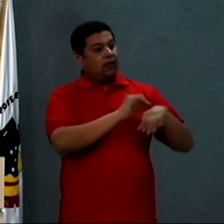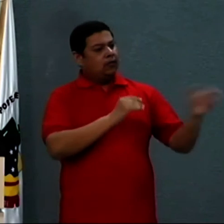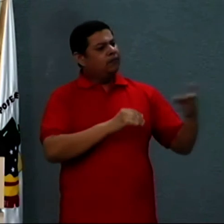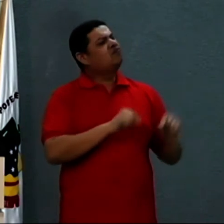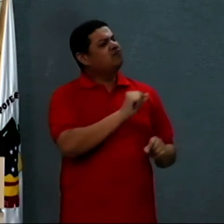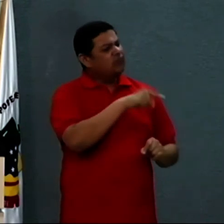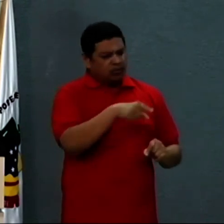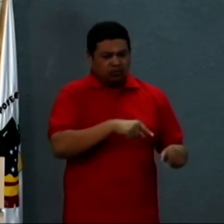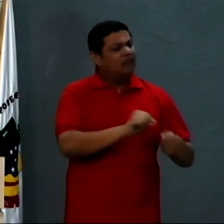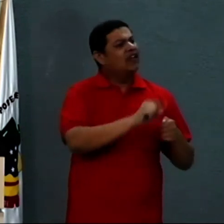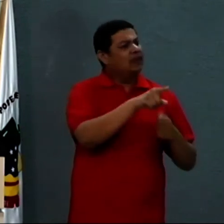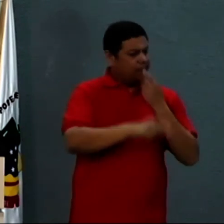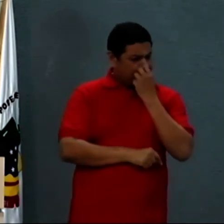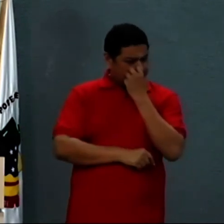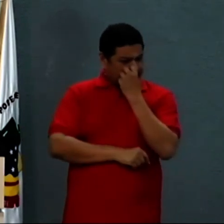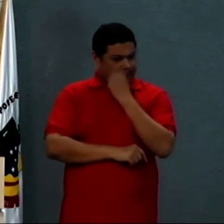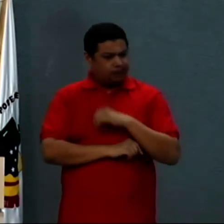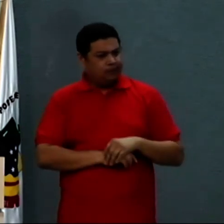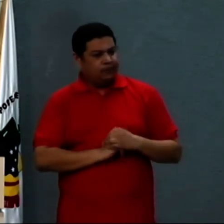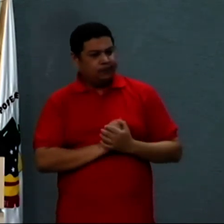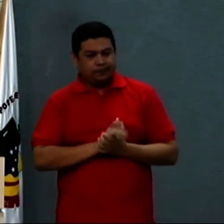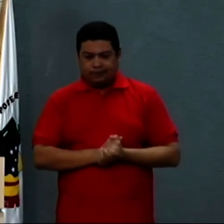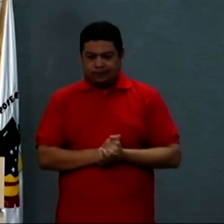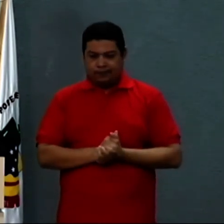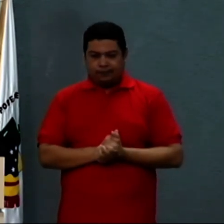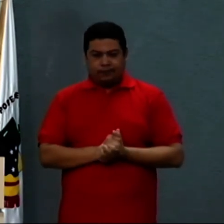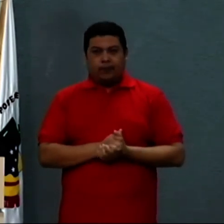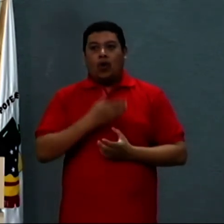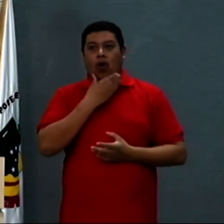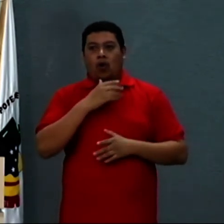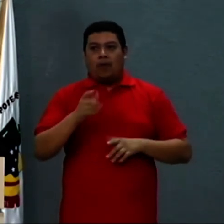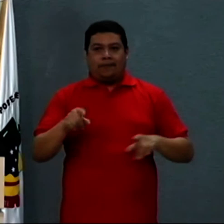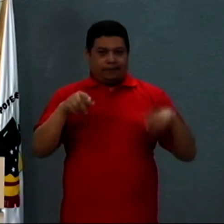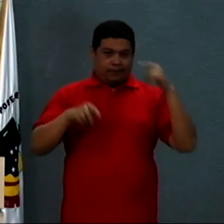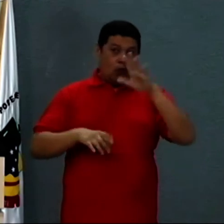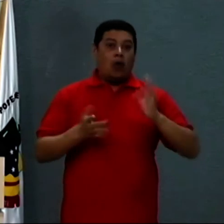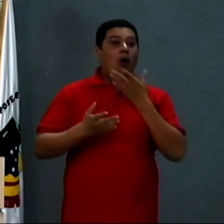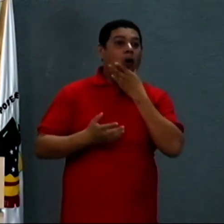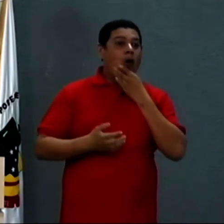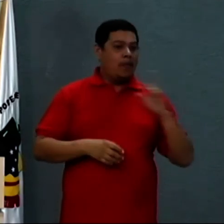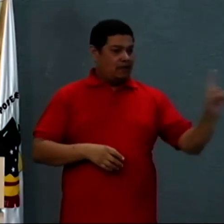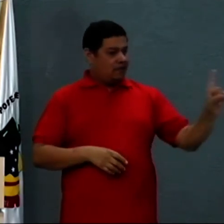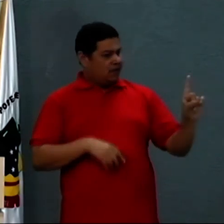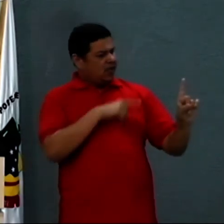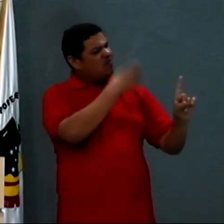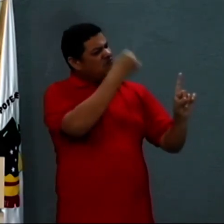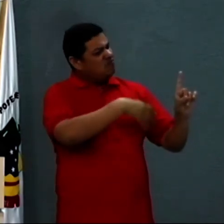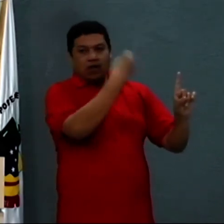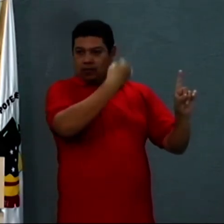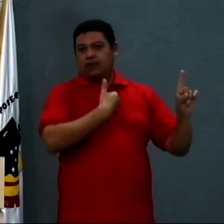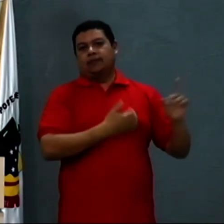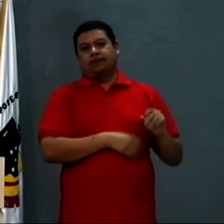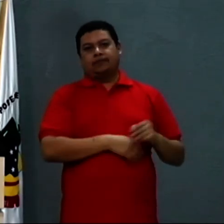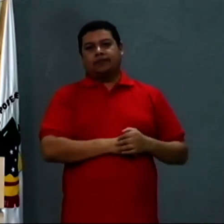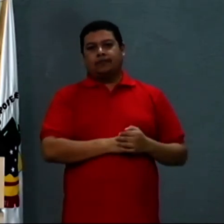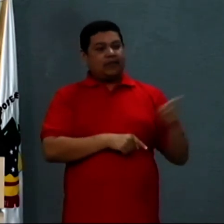estava refazendo aquele trabalho, o porco que foi feito. Então, às vezes, você vai lá, faz um ao vivo, manda a sua matéria, aí